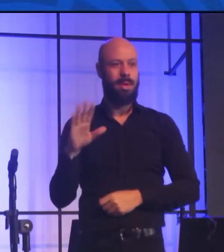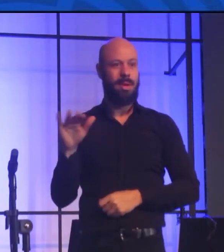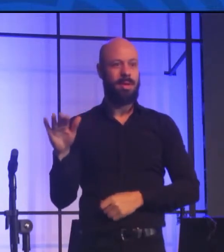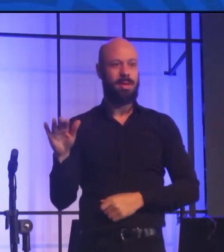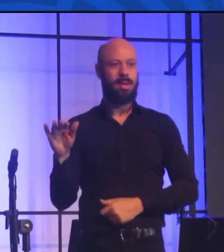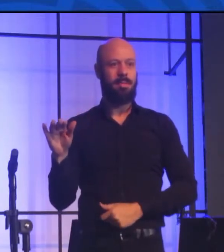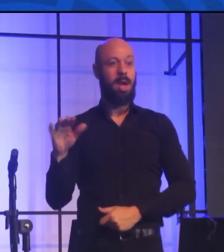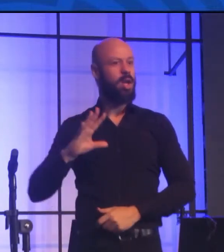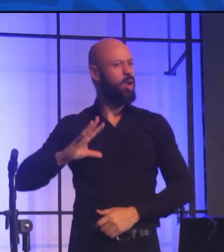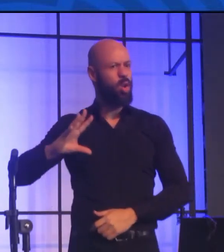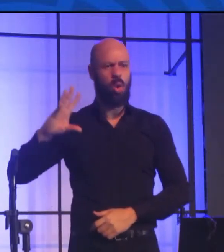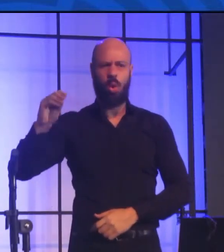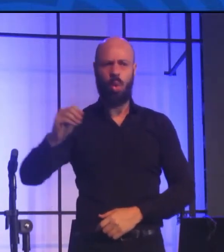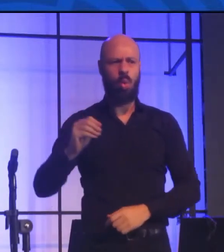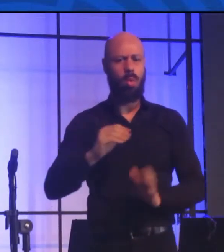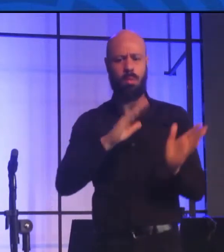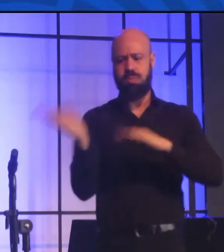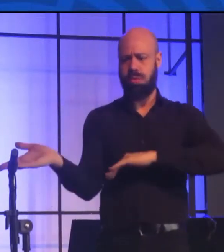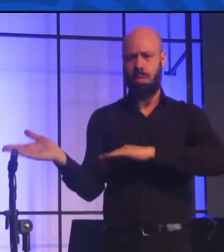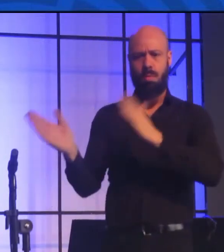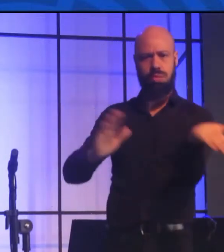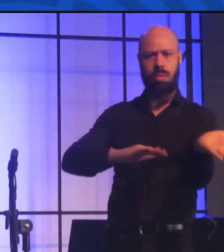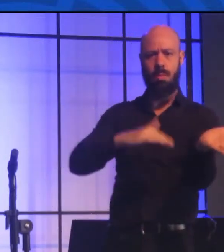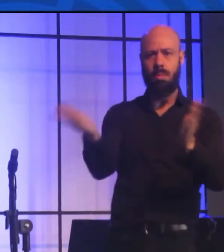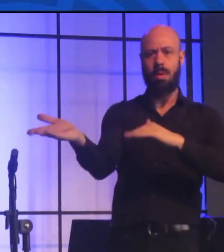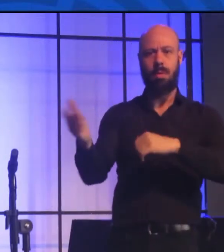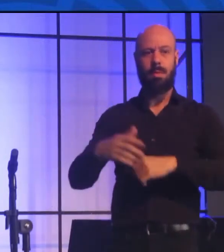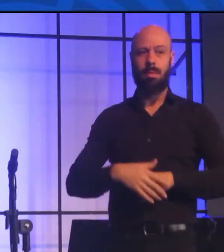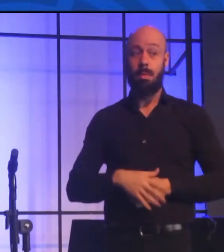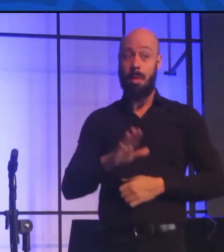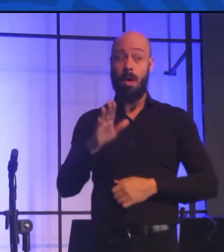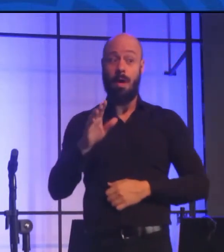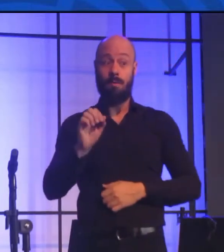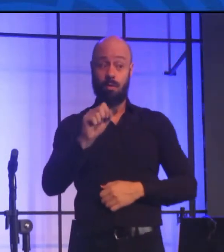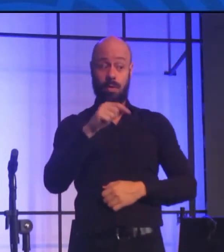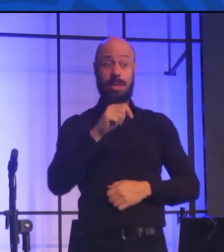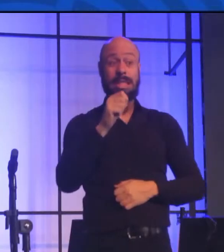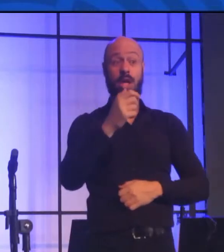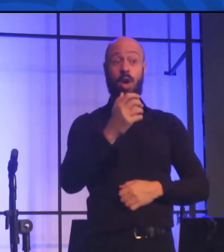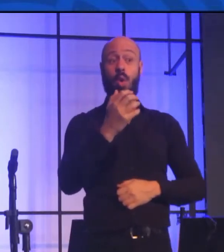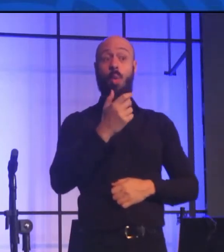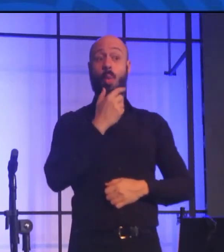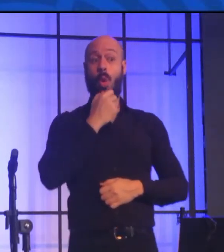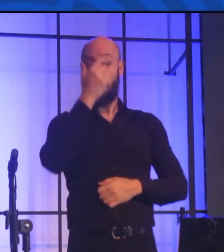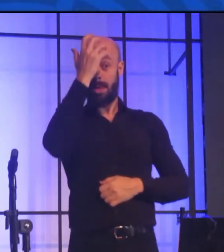devorou todo aqueles guri que estavam chamando o homem de Deus. Então não chame um homem de Deus de careca.